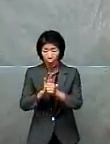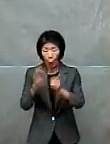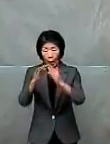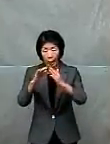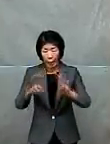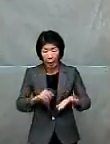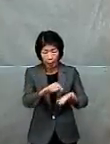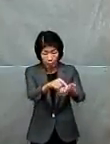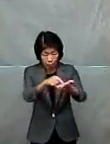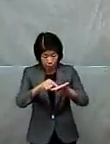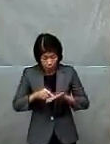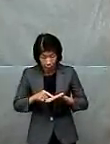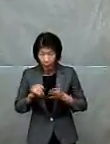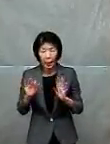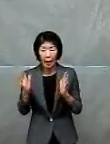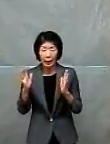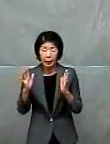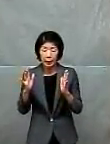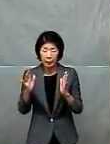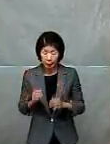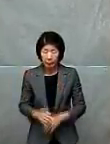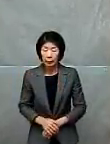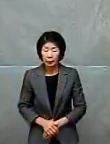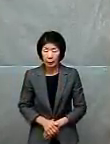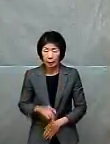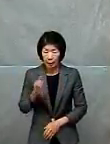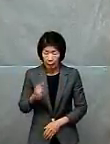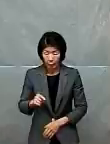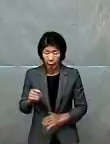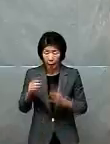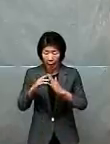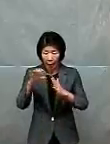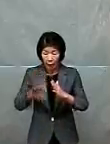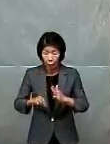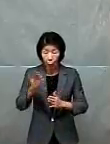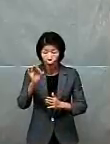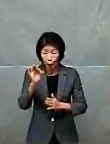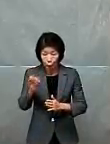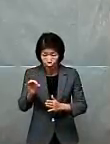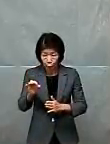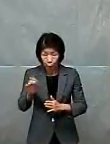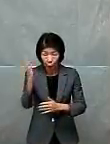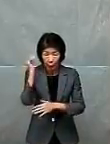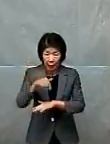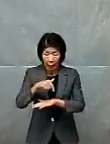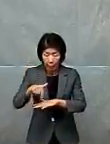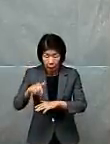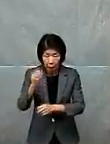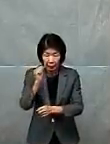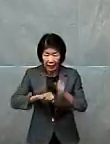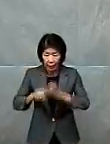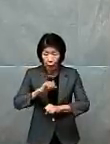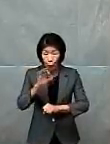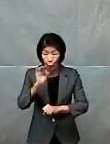には一切ありませんでした。その会場費の経費を政務活動費として